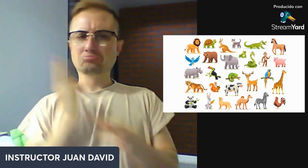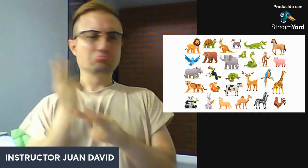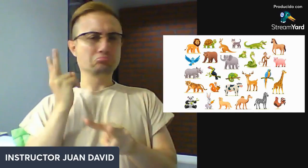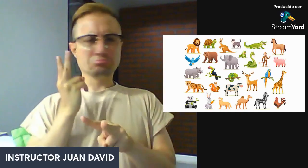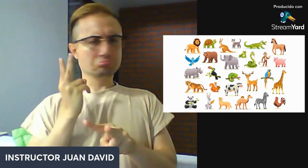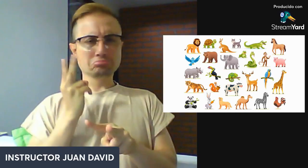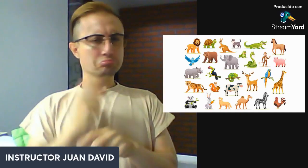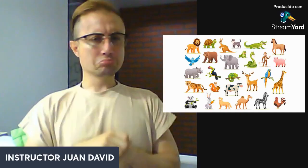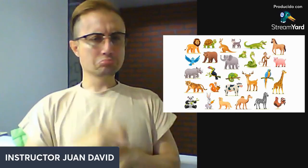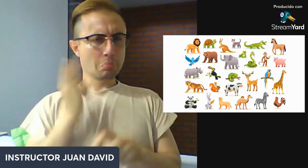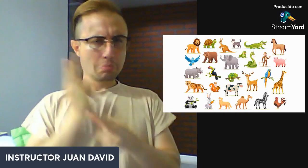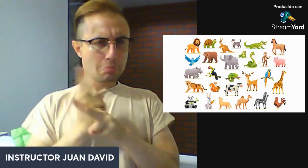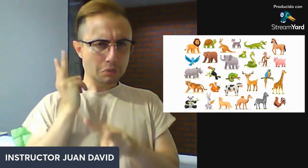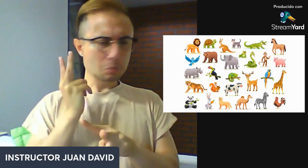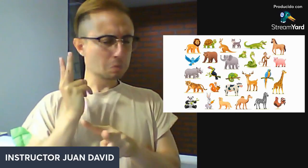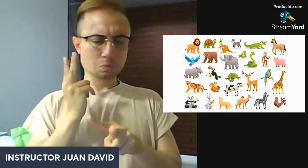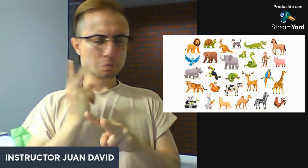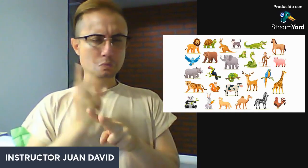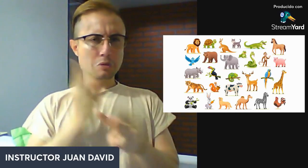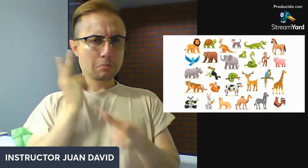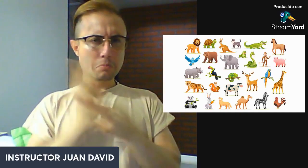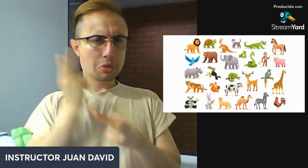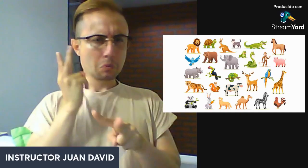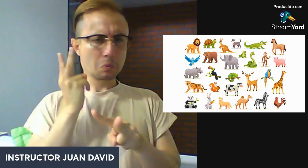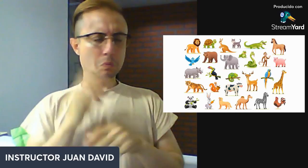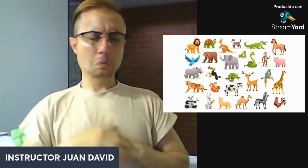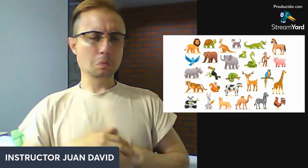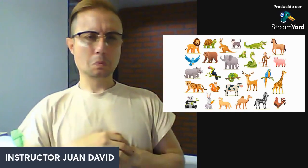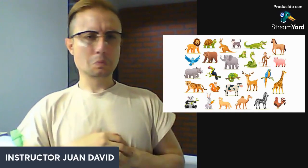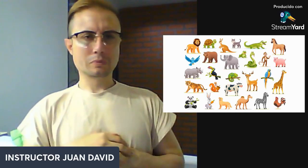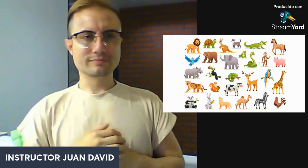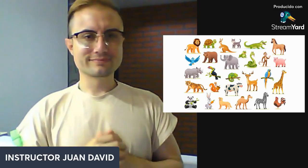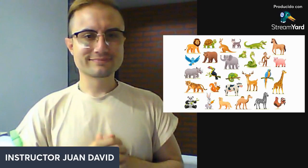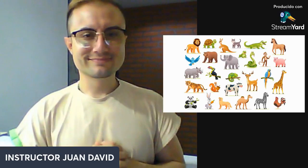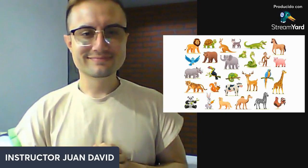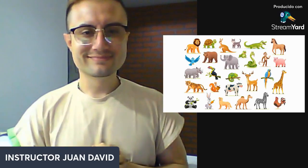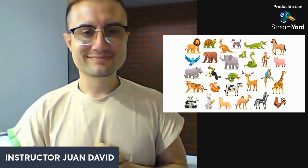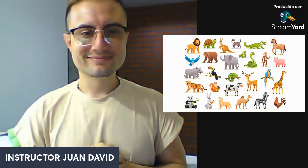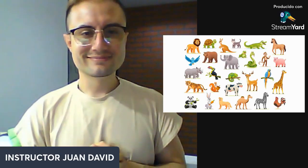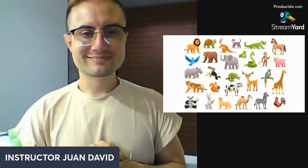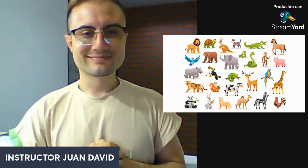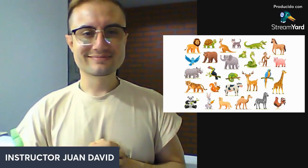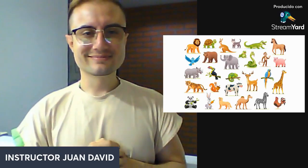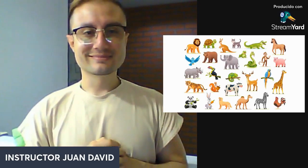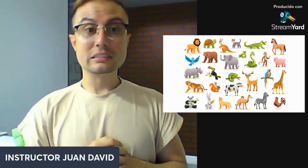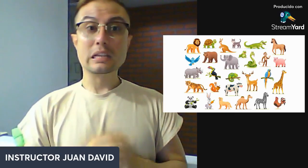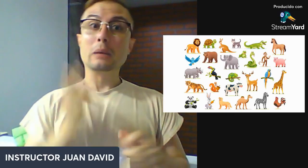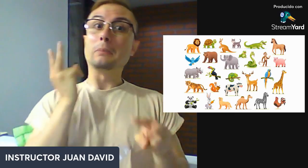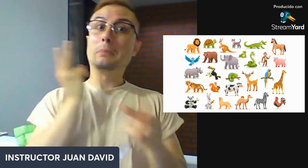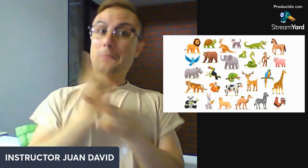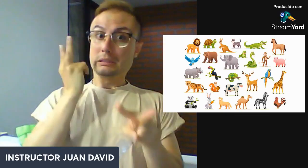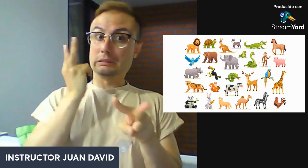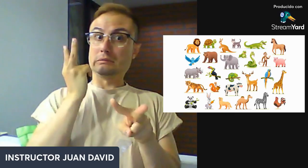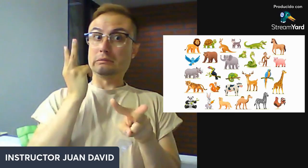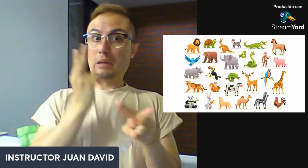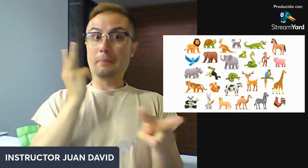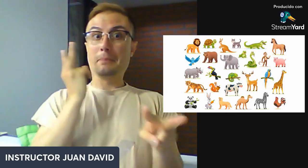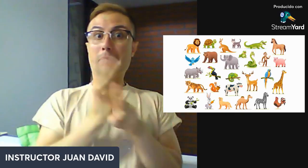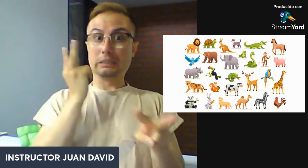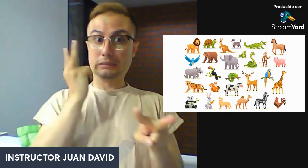la connotación de que es peligro. O si no es peligroso, pues uno con el gesto de no hace la seña y pues denota que no es peligroso.